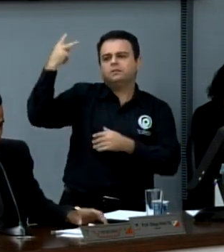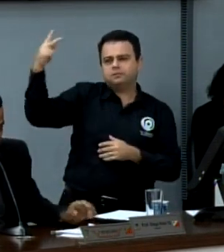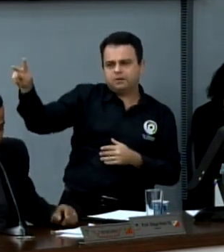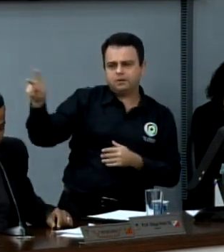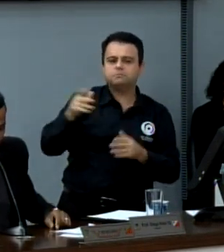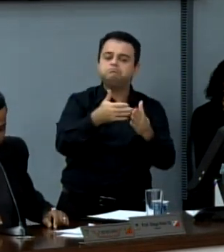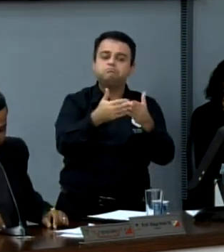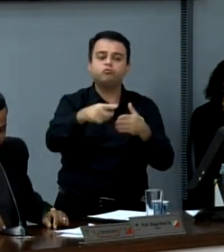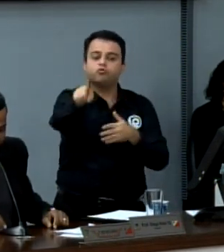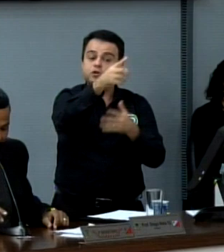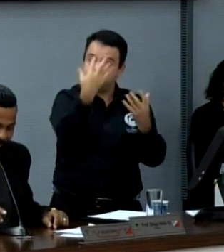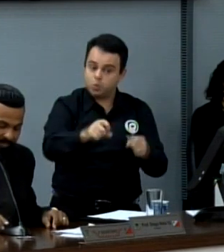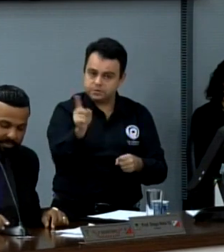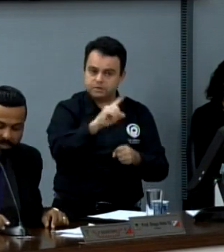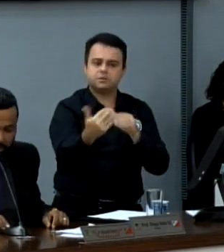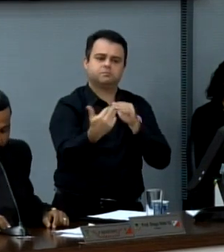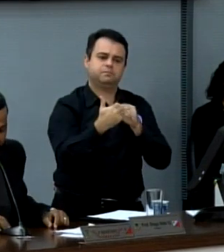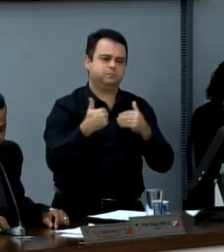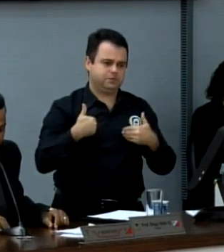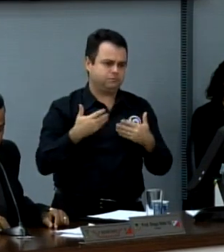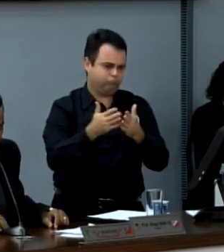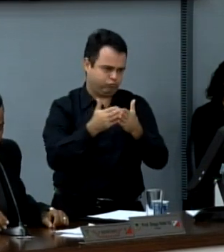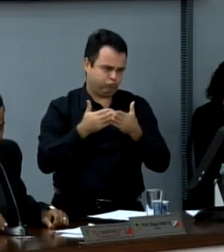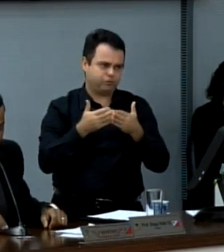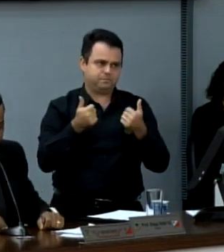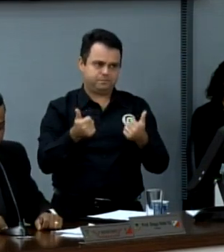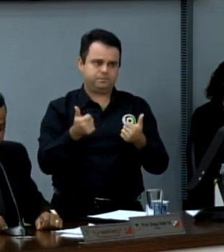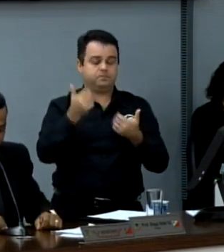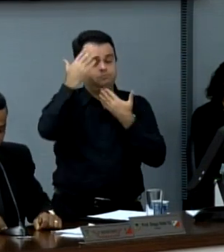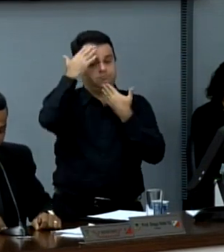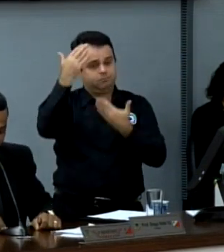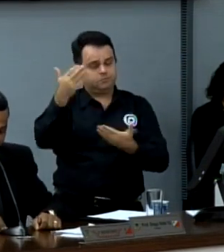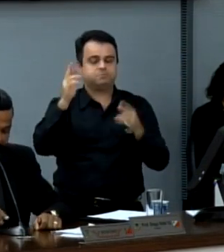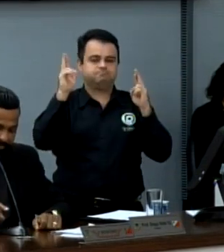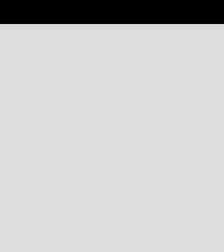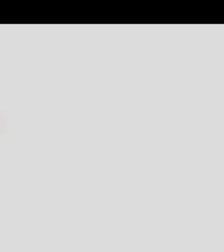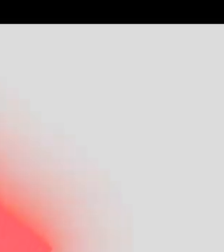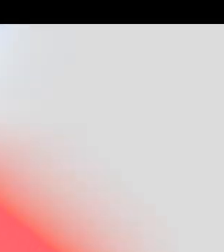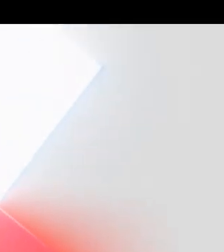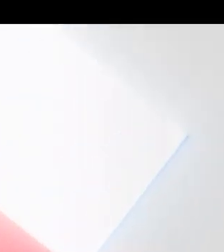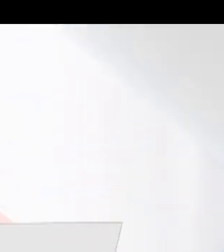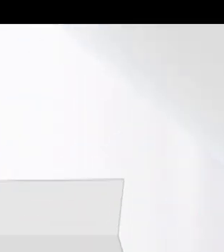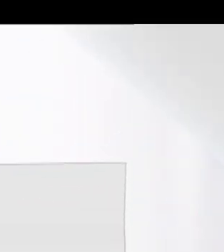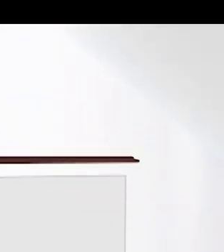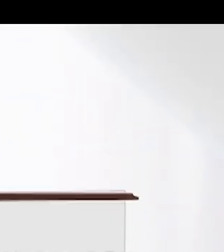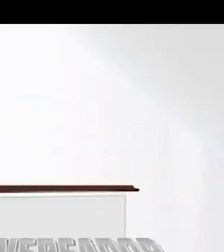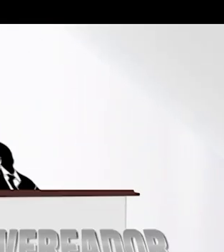voto todos os meus colegas vereadores muito obrigado uma boa sessão para todos nós